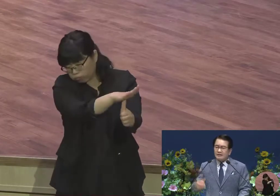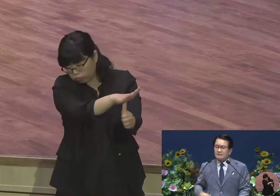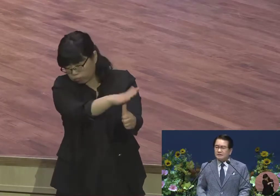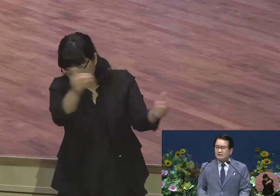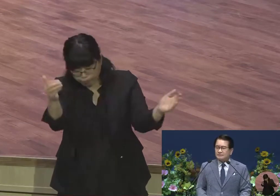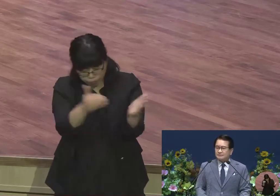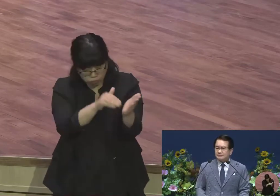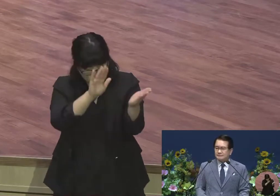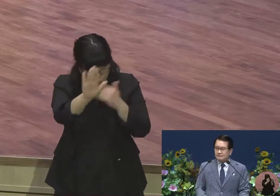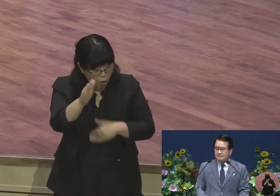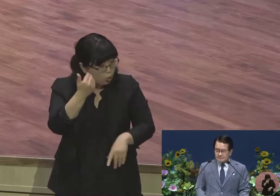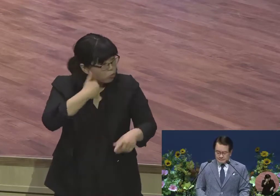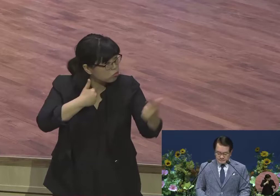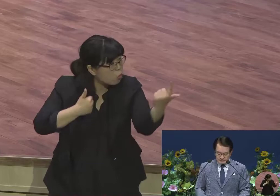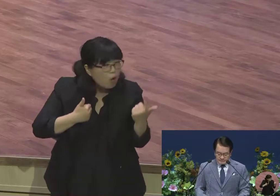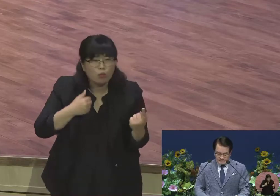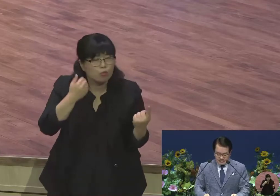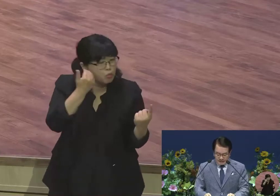충격을 받습니다